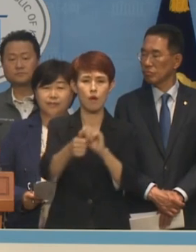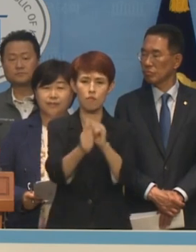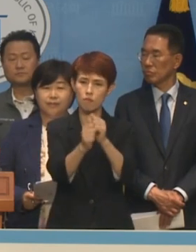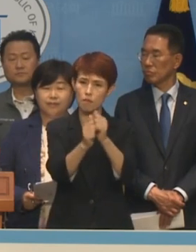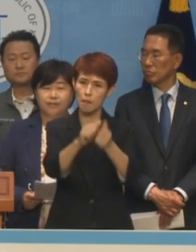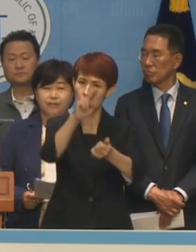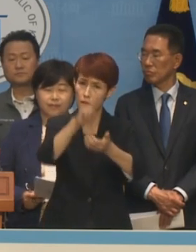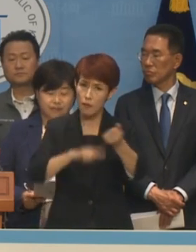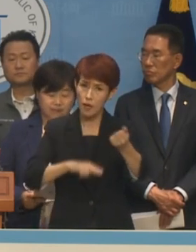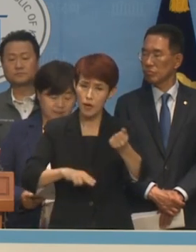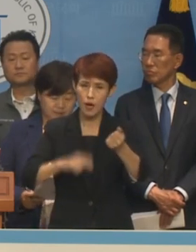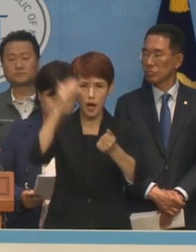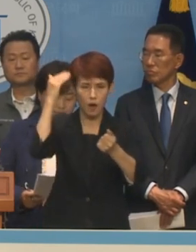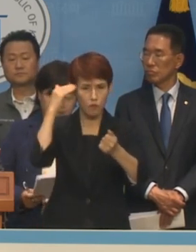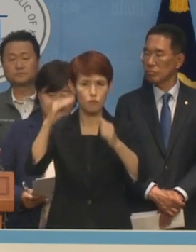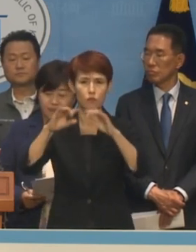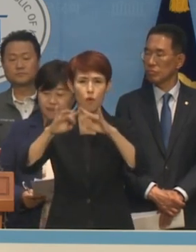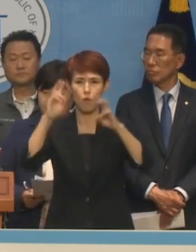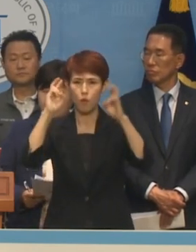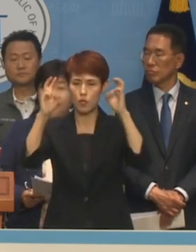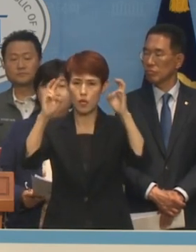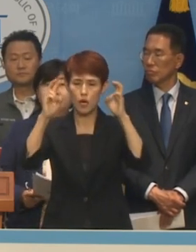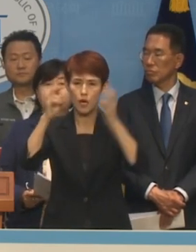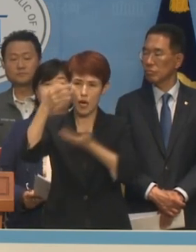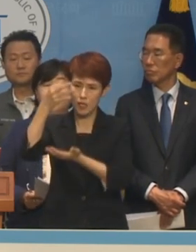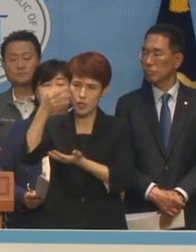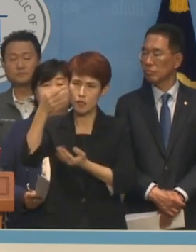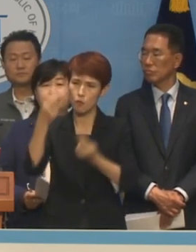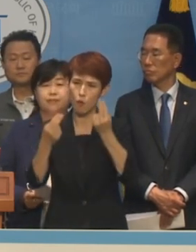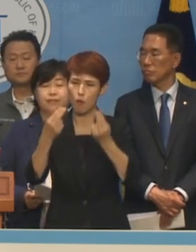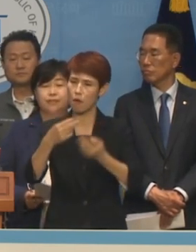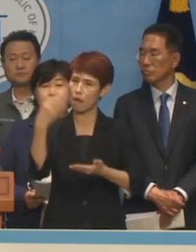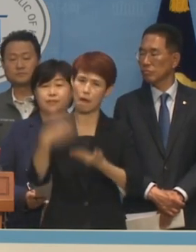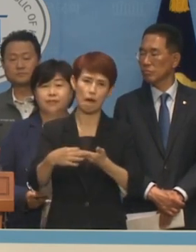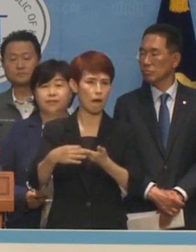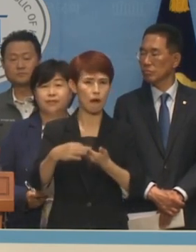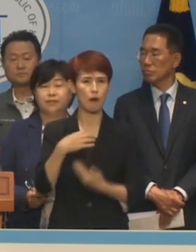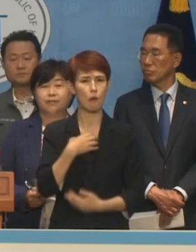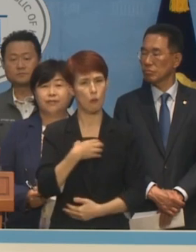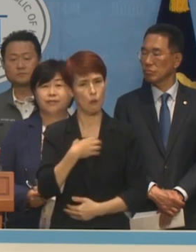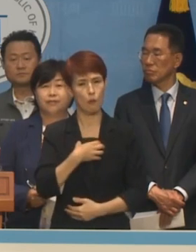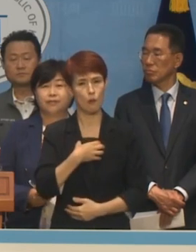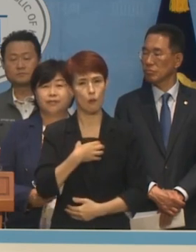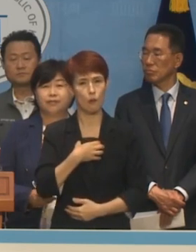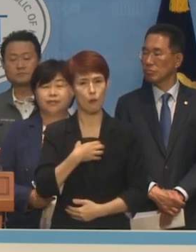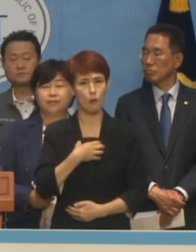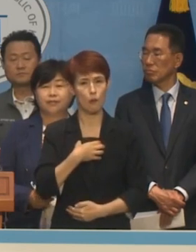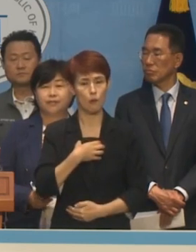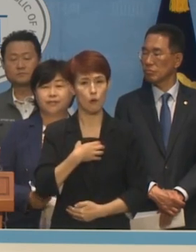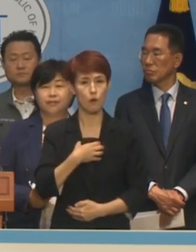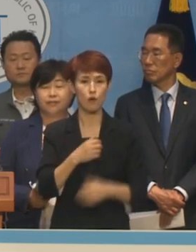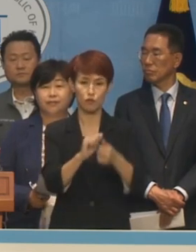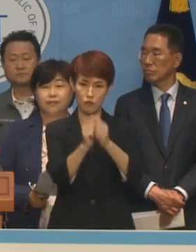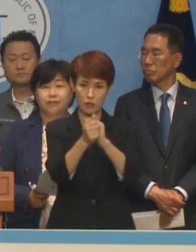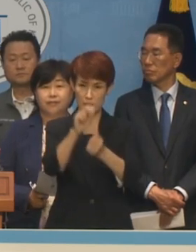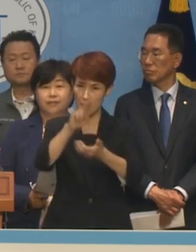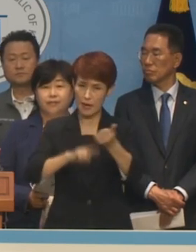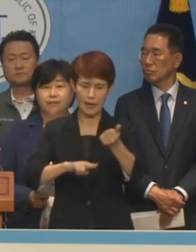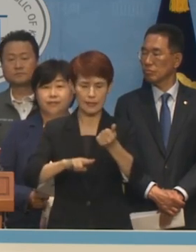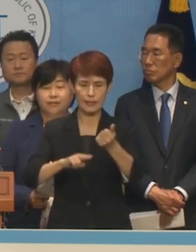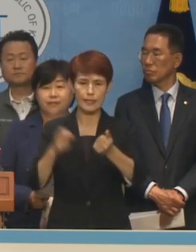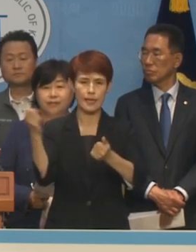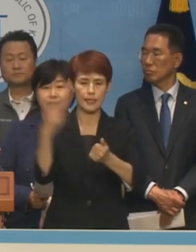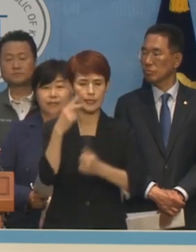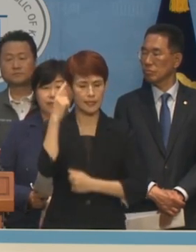매각은 한전 KDN 기업 가치에 비해 헐값 매각 우려가 높다면서 주식 매각을 전면